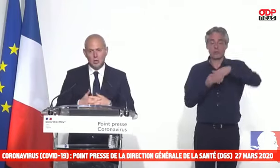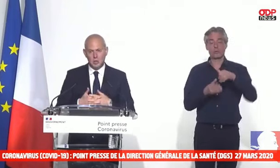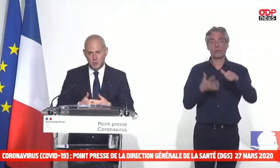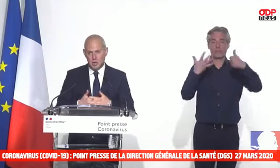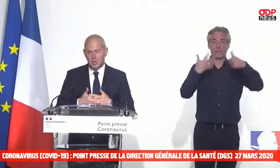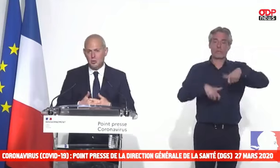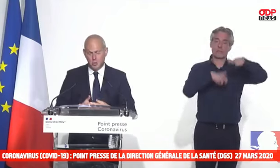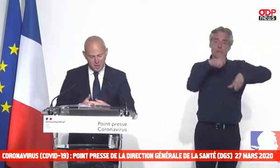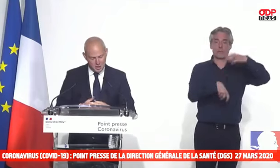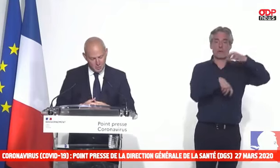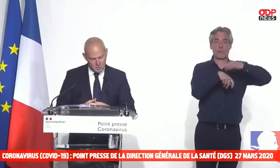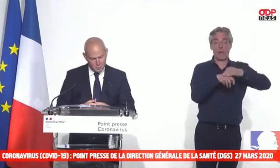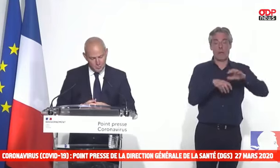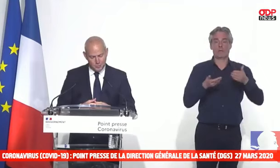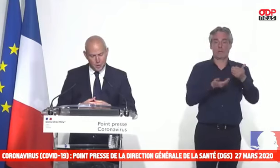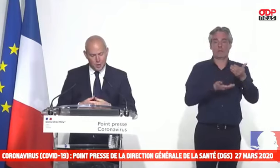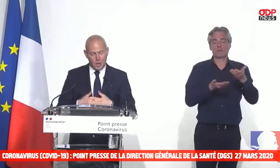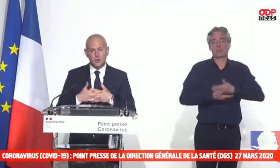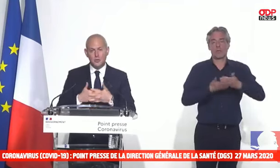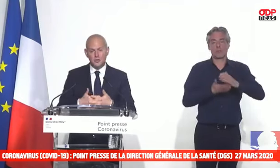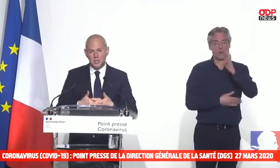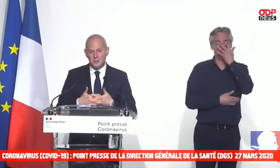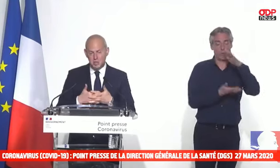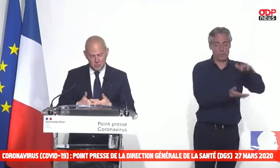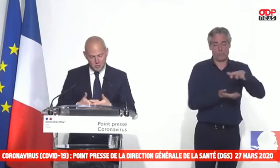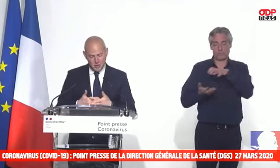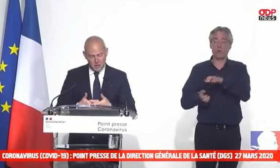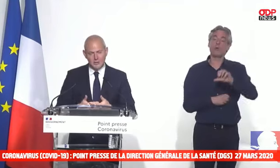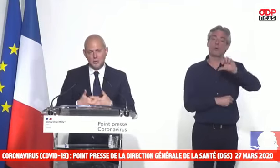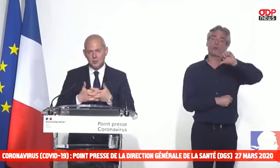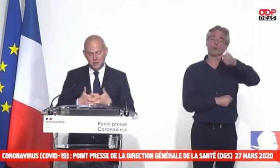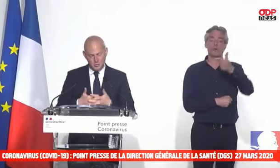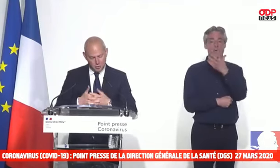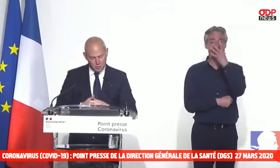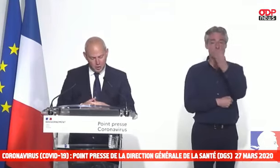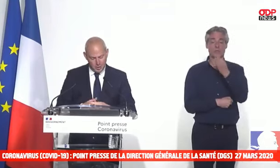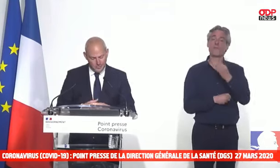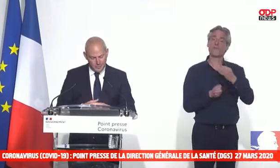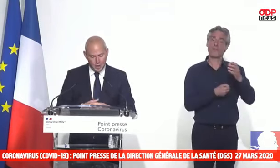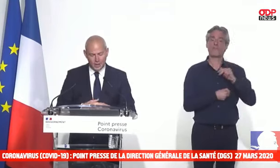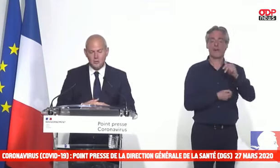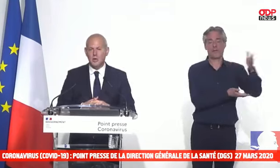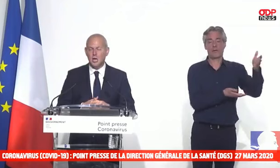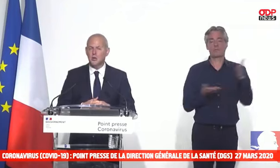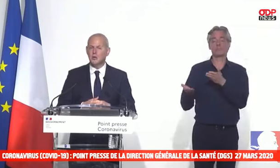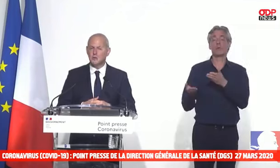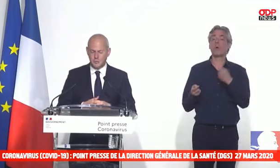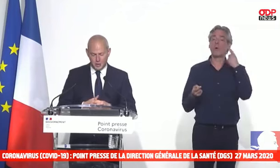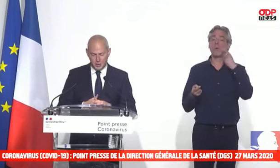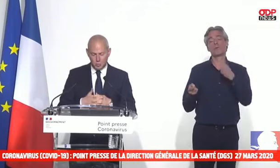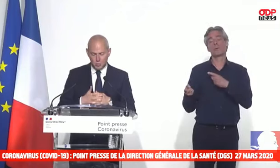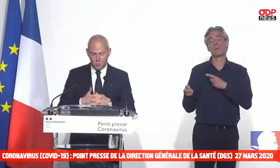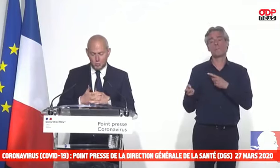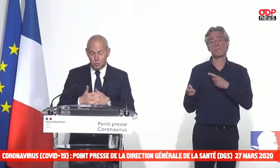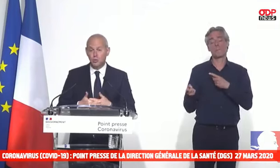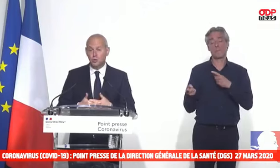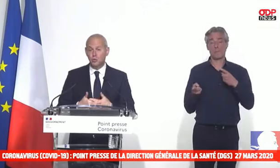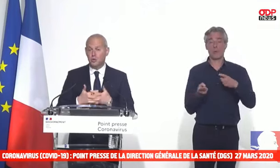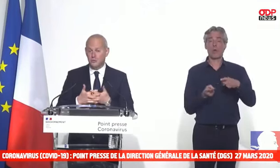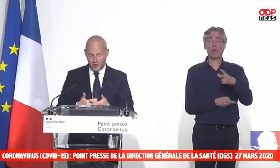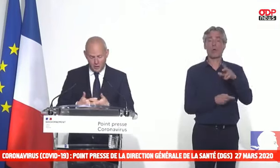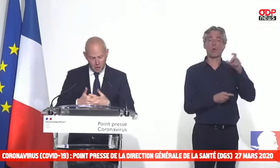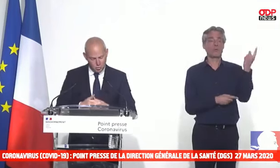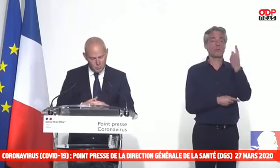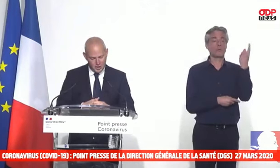patients actuellement en réanimation. Un deuxième TGV médicalisé, un deuxième transfert, assurera le transfert depuis